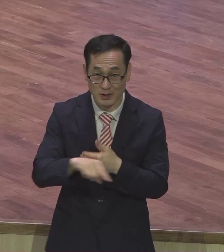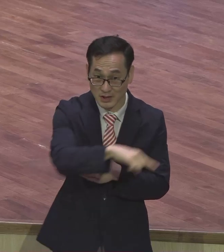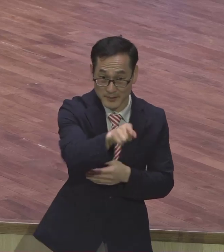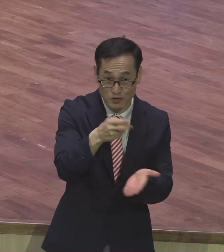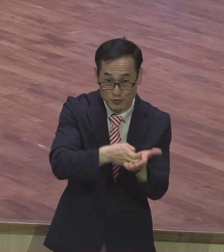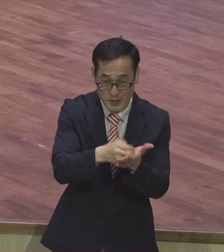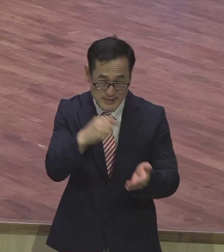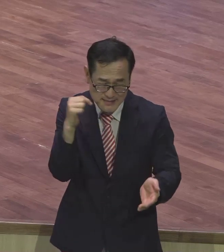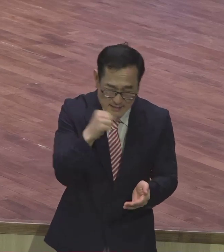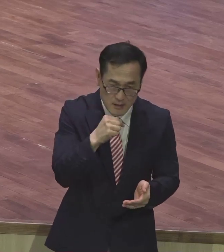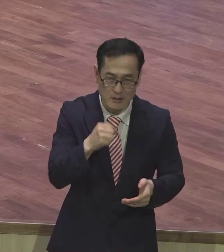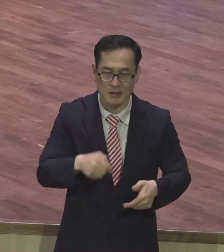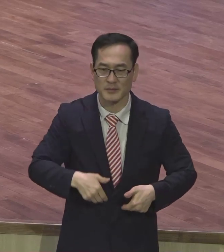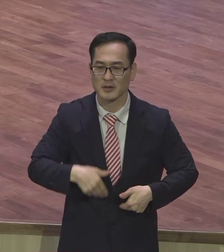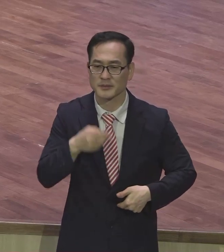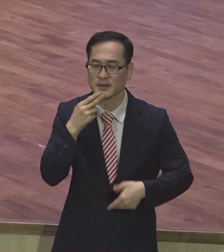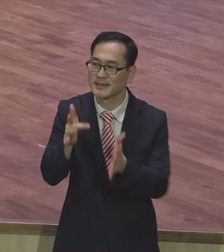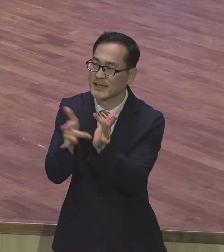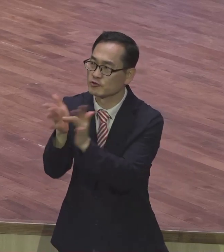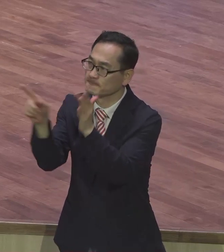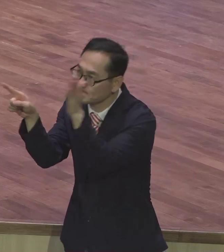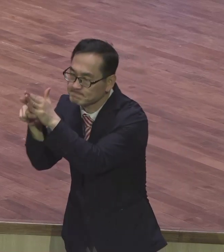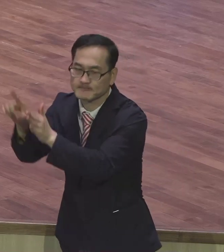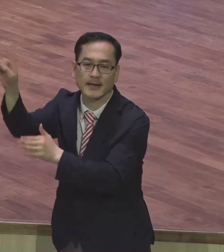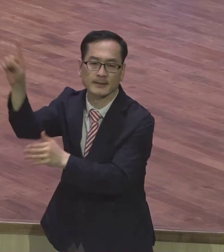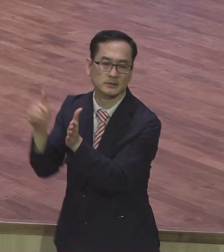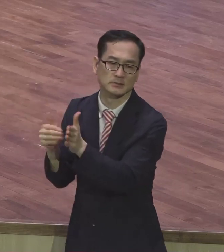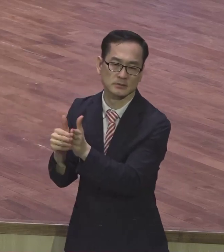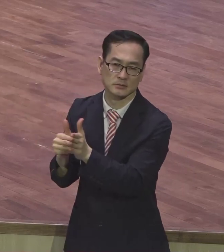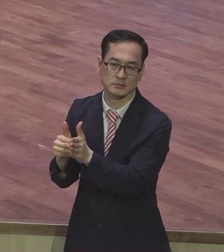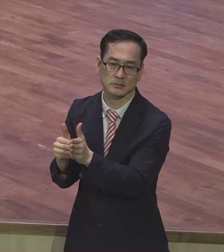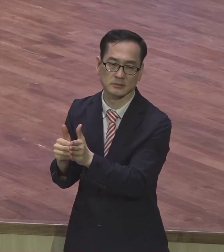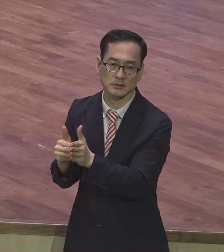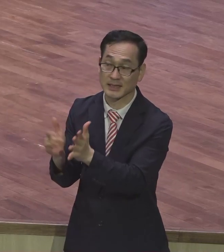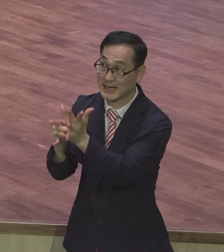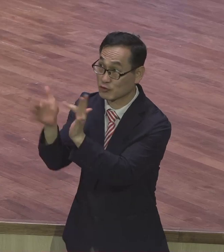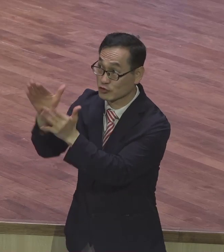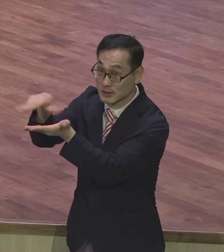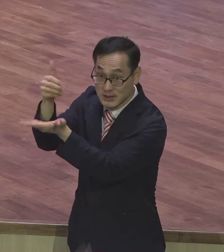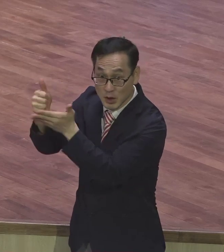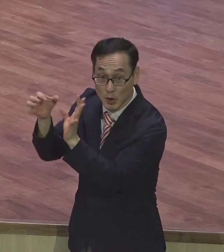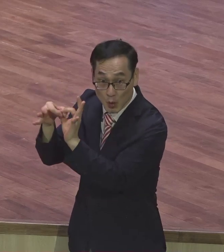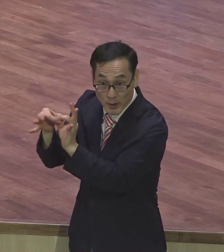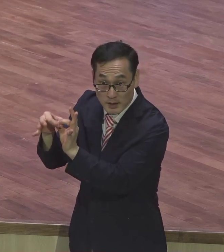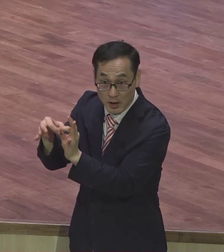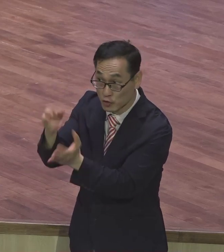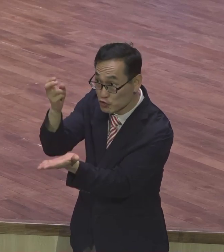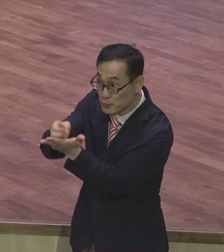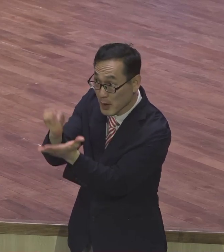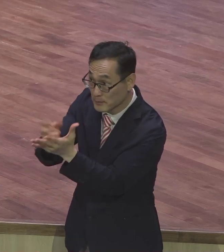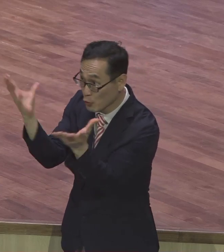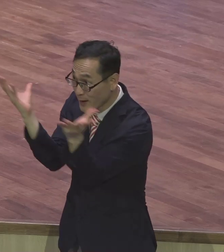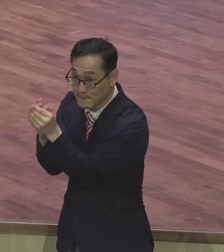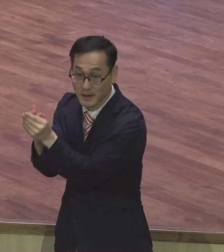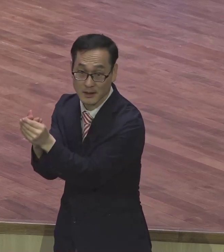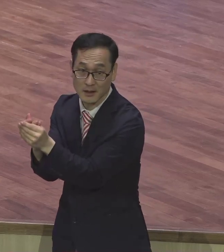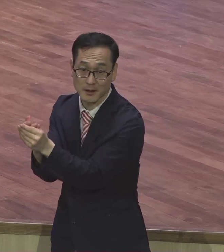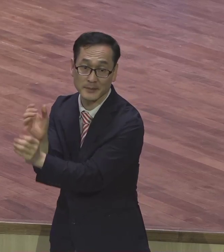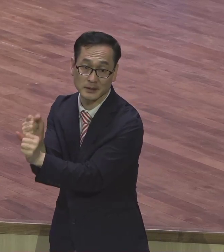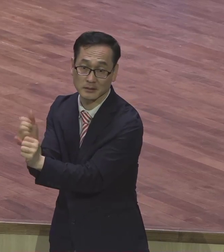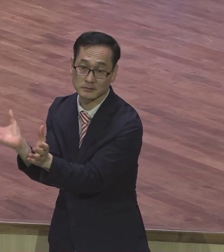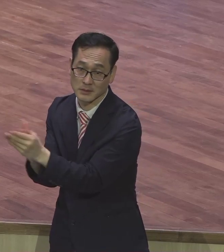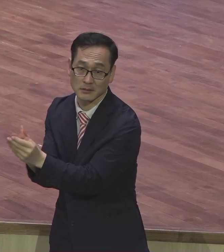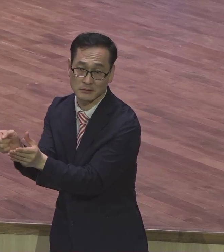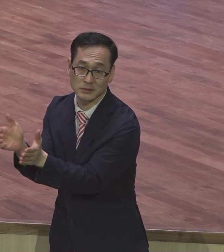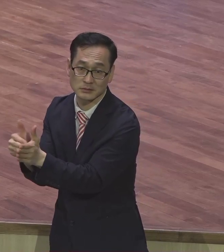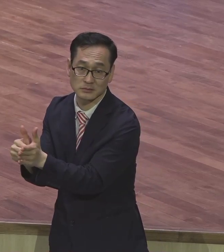예수 그리스도를 통해서 율법의 효력이 뭐요 끝났다 끝났어요